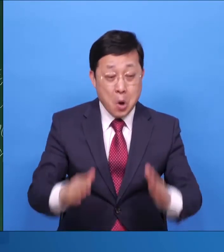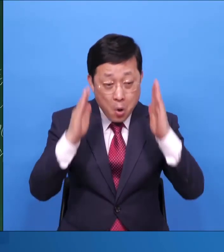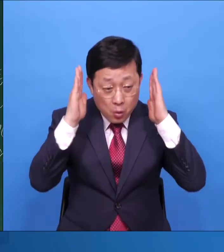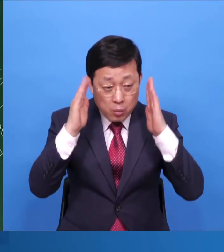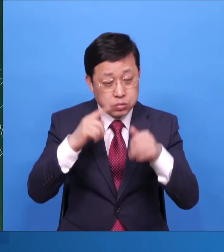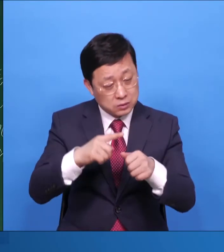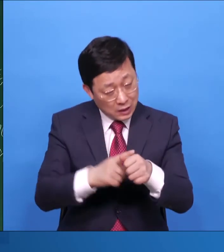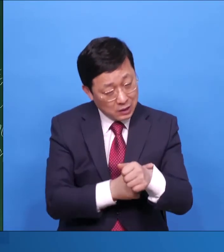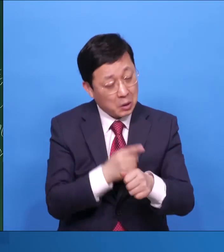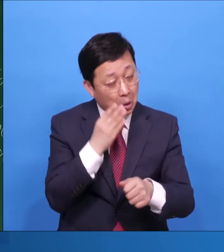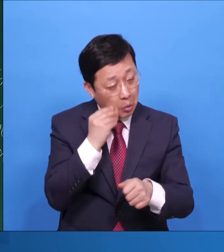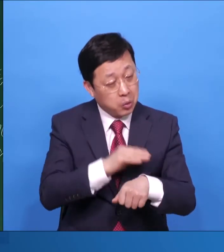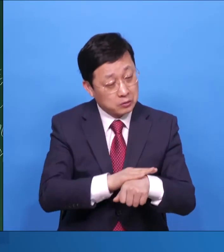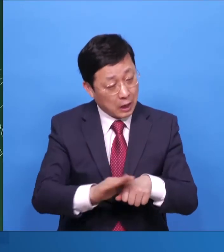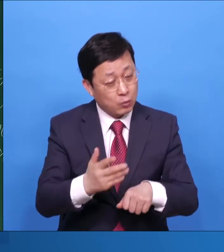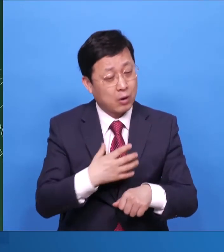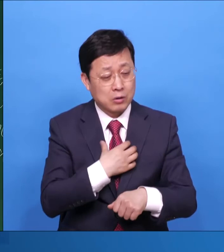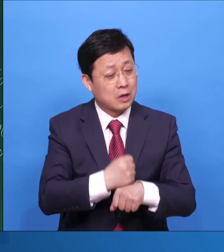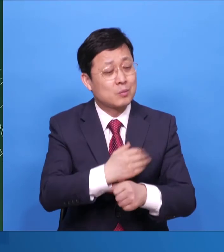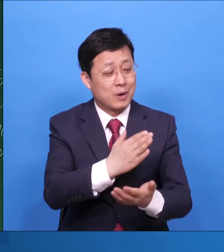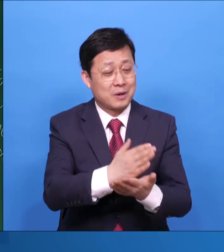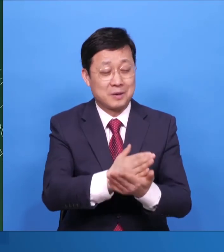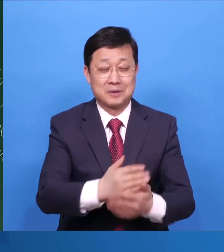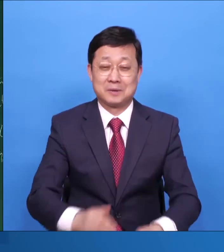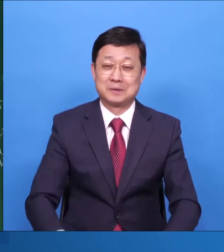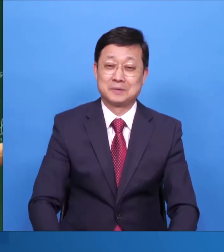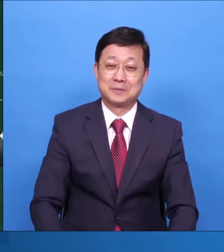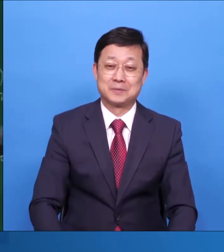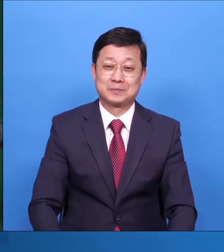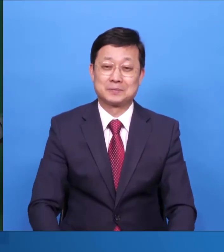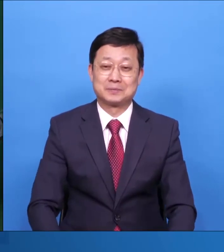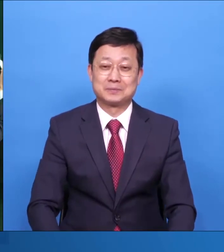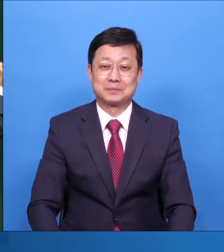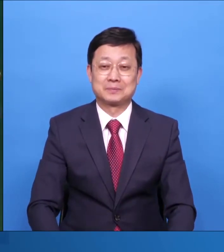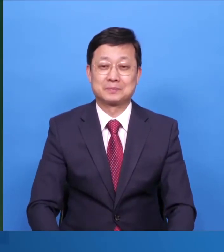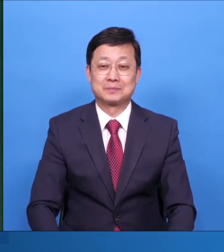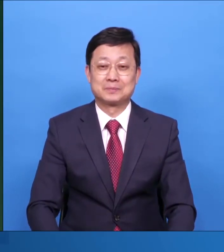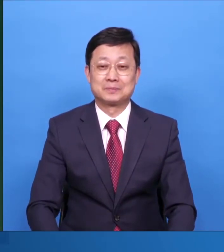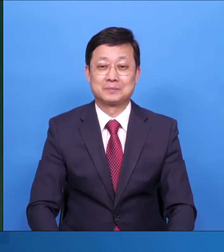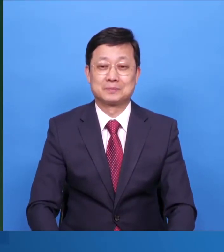따라올 겁니다. Y los estudios les van a seguir automáticamente.